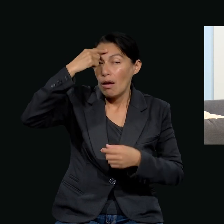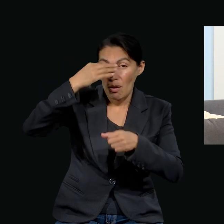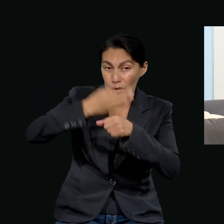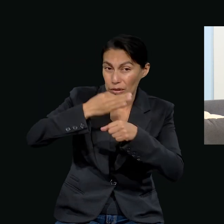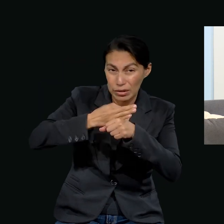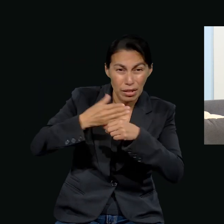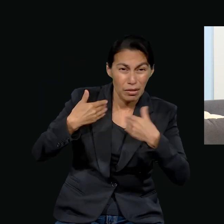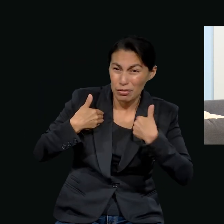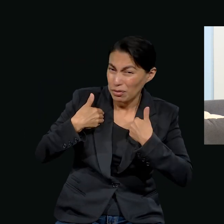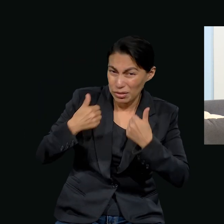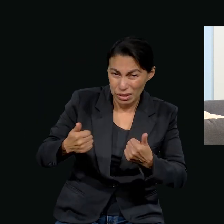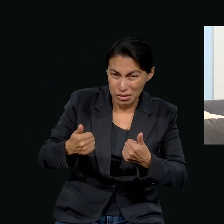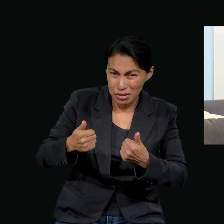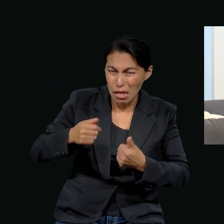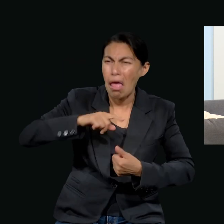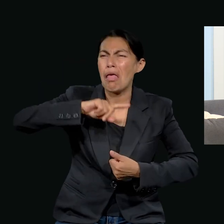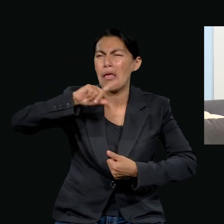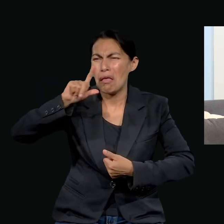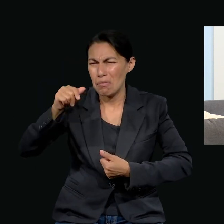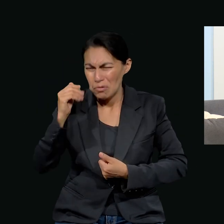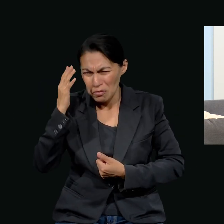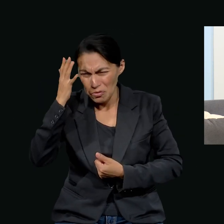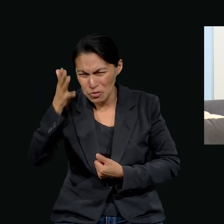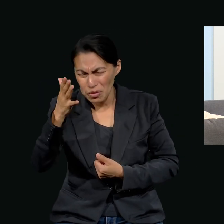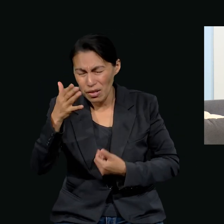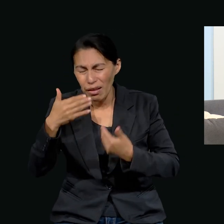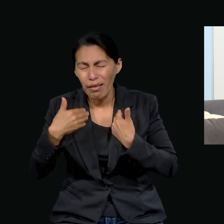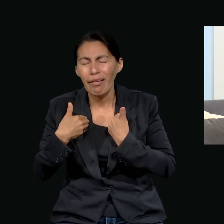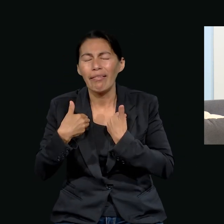lo que ahora no entiendes, lo entenderás después.